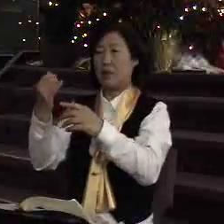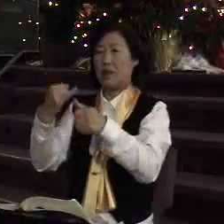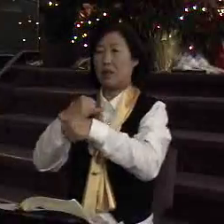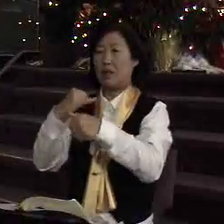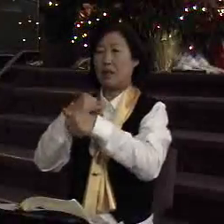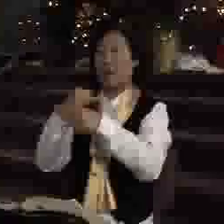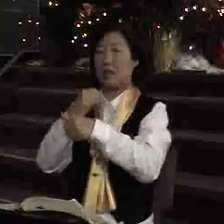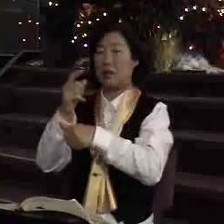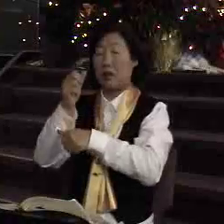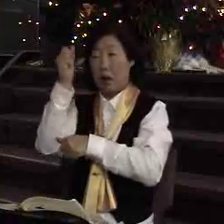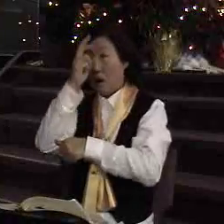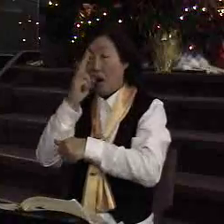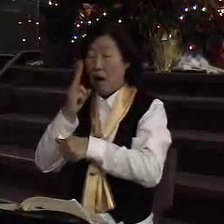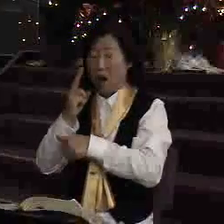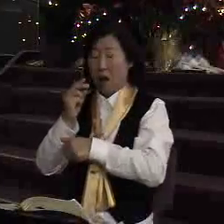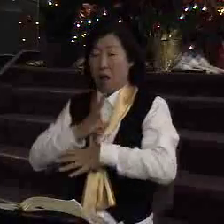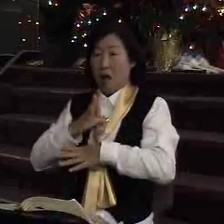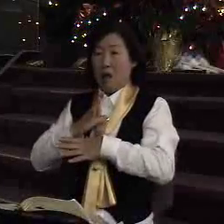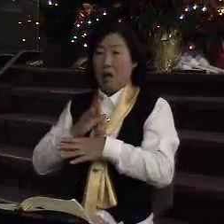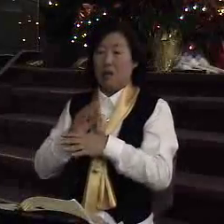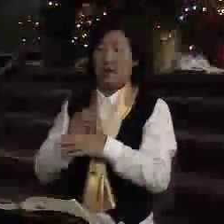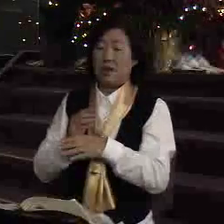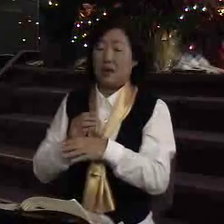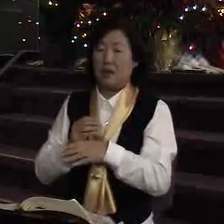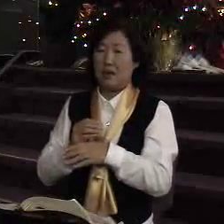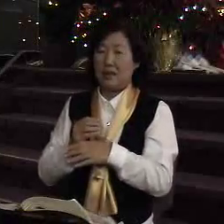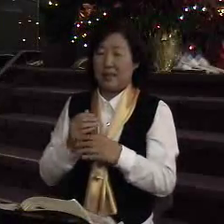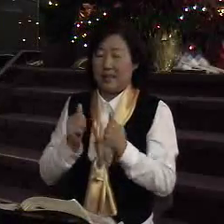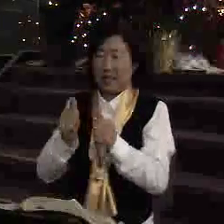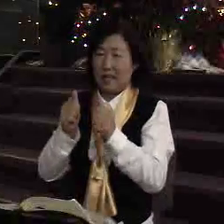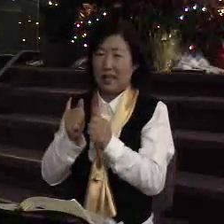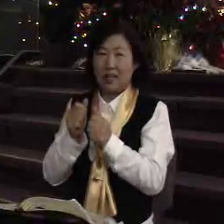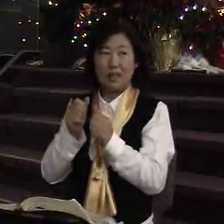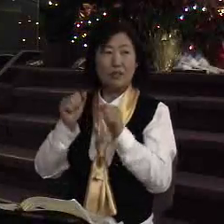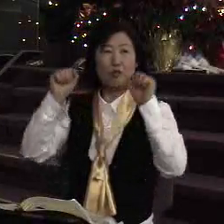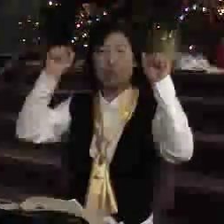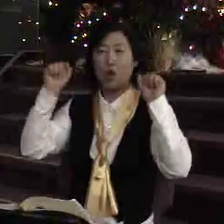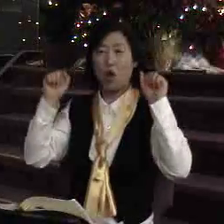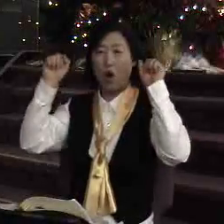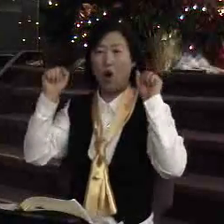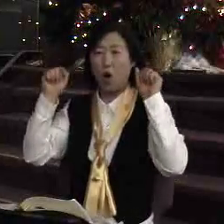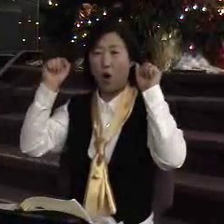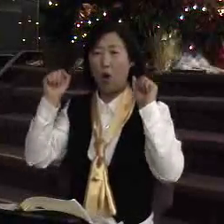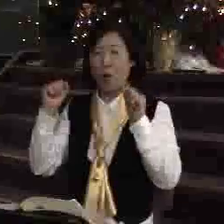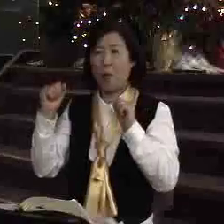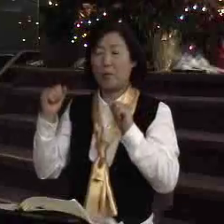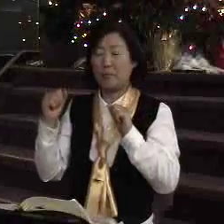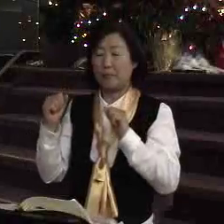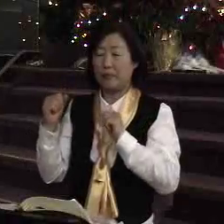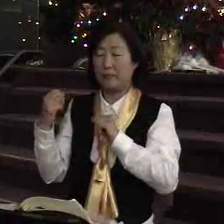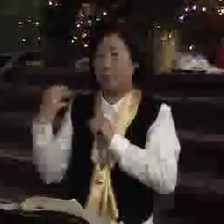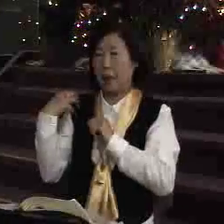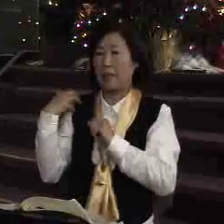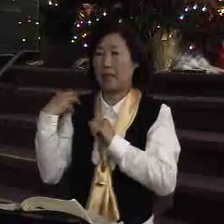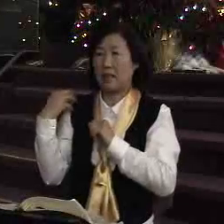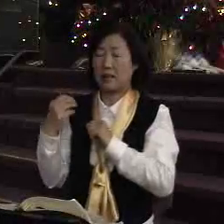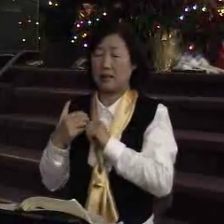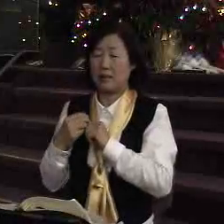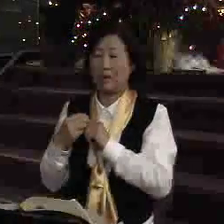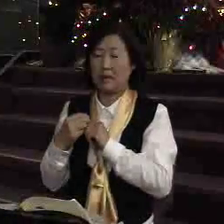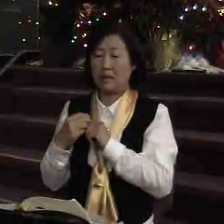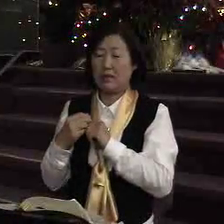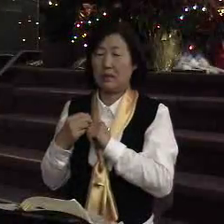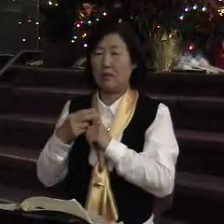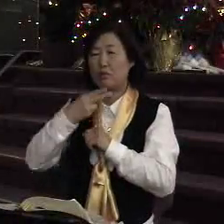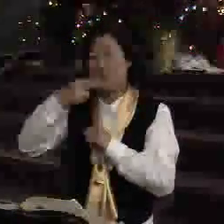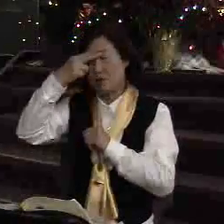날 깜짝 놀랐어요. 저 자신을 보고. 왜냐면 제가 열렬한 스포츠 팬입니다. 뭐 이제 주님을 어렸을 때 알았기 때문에 뭐 술 재미가